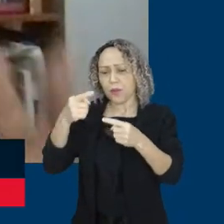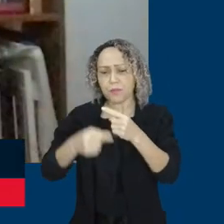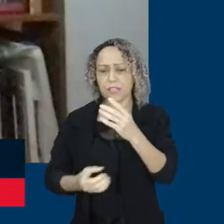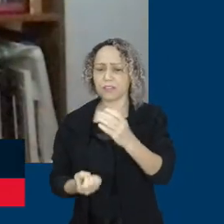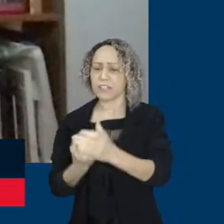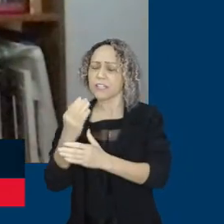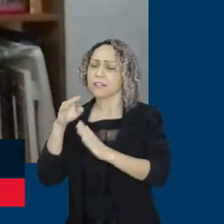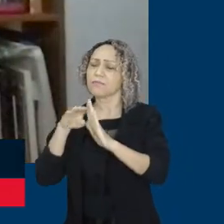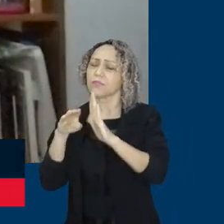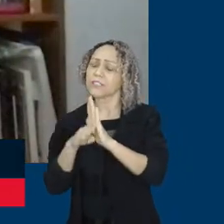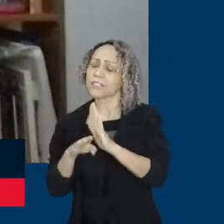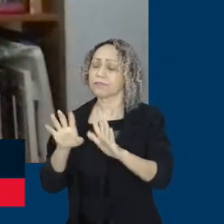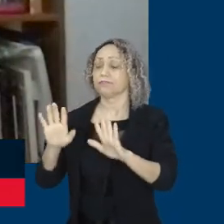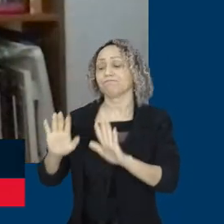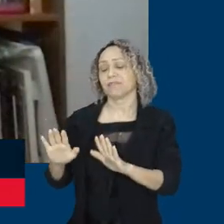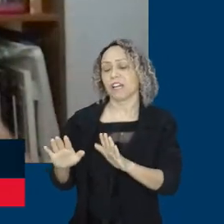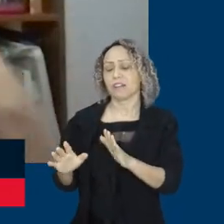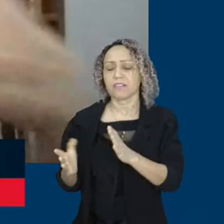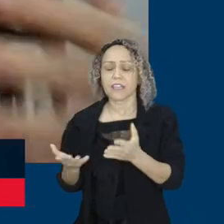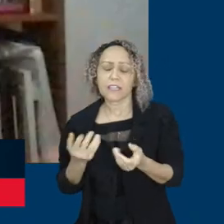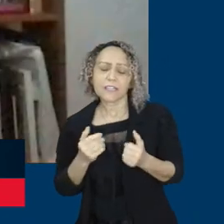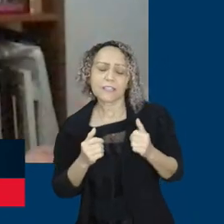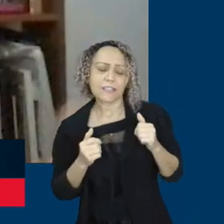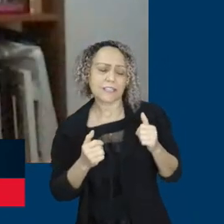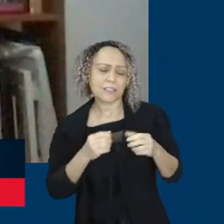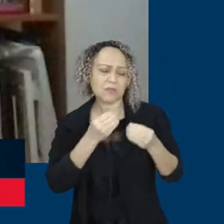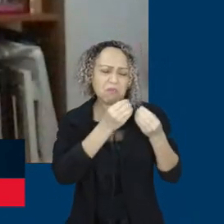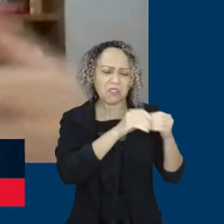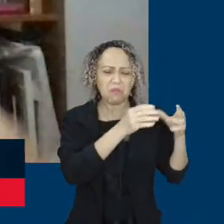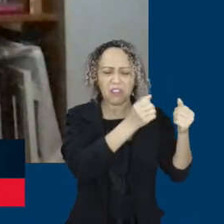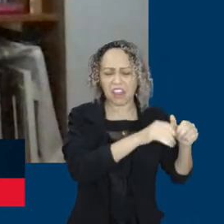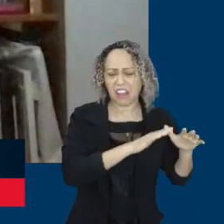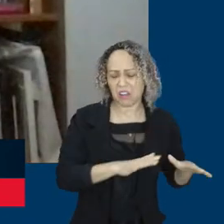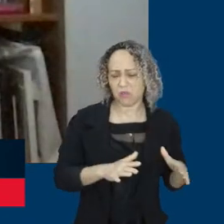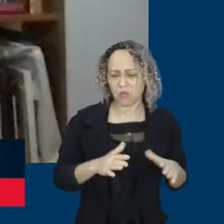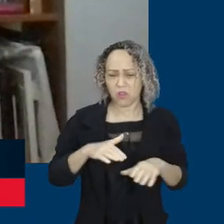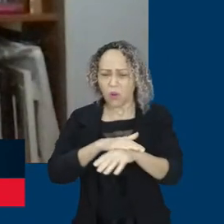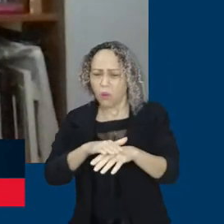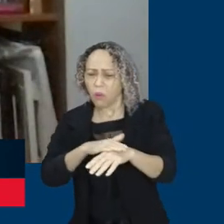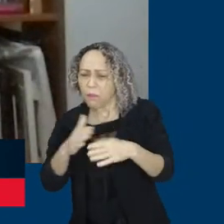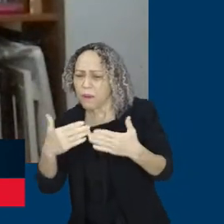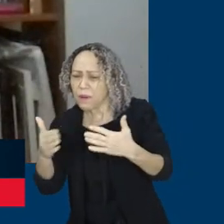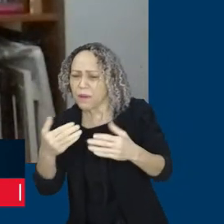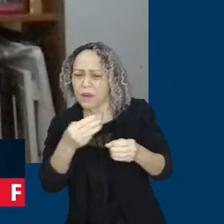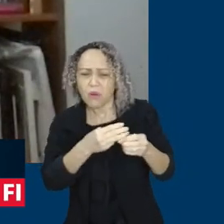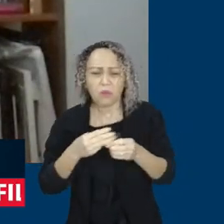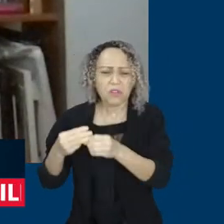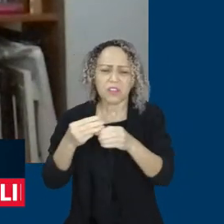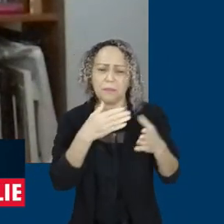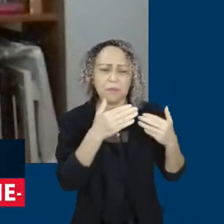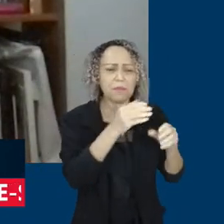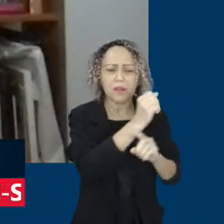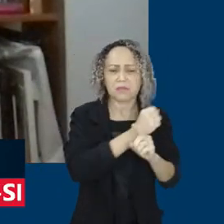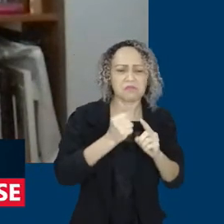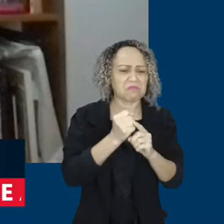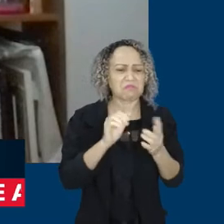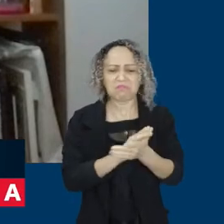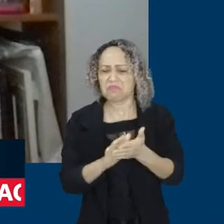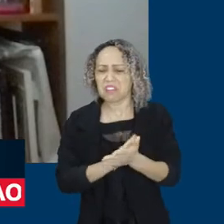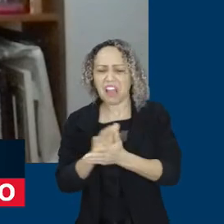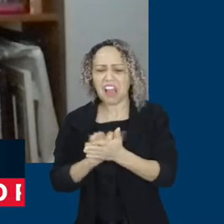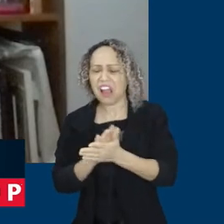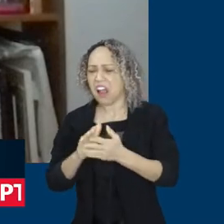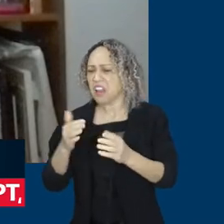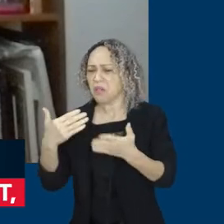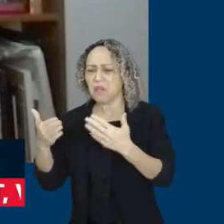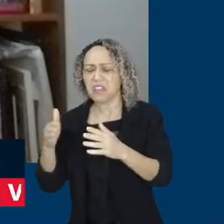depois de desmontar toda a rede de assistência social, sem conversar com os municípios, sem conversar com a sociedade civil, com os parlamentares, criaram